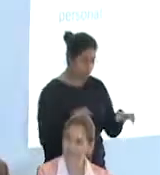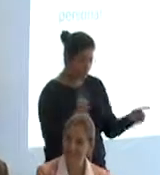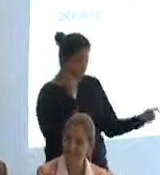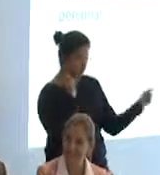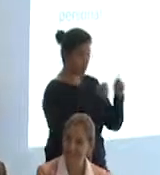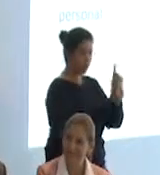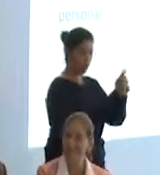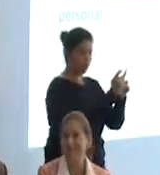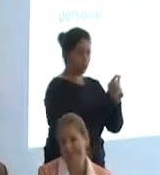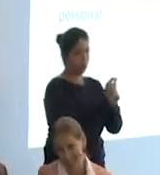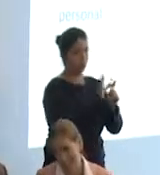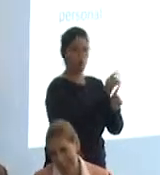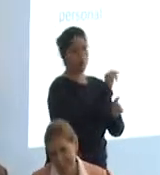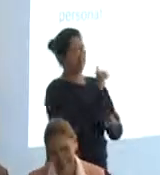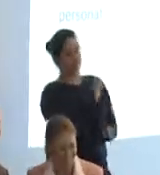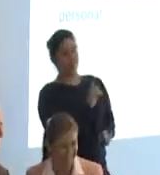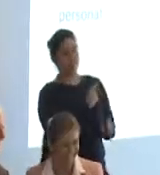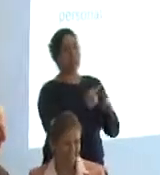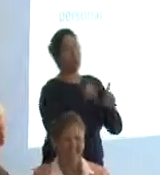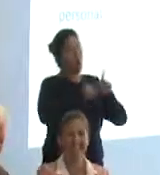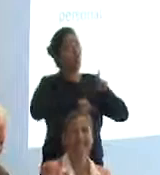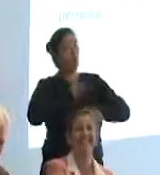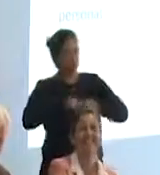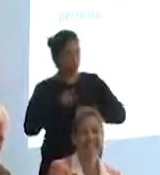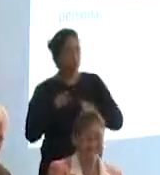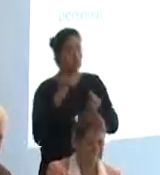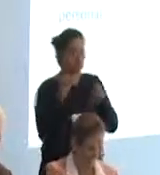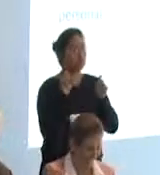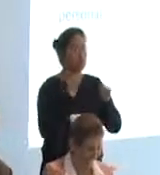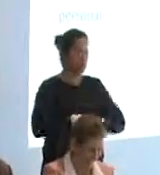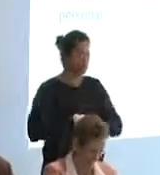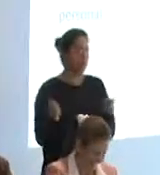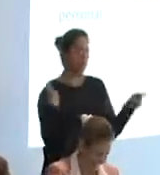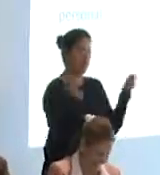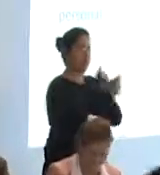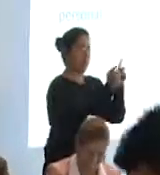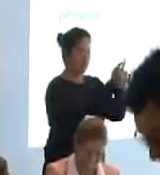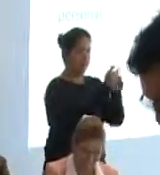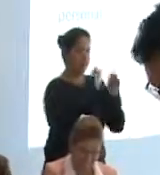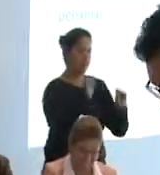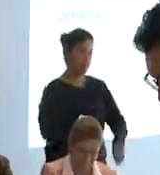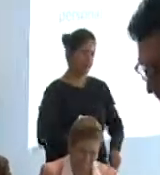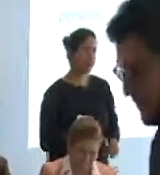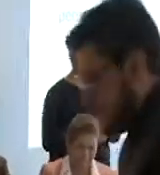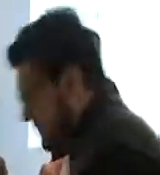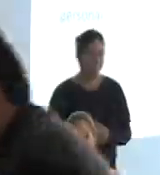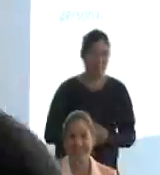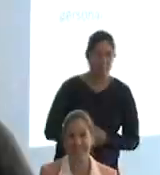una parte de la actividad puede ser formulada en palabras. Esa es mi respuesta. Muchas gracias.